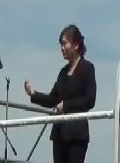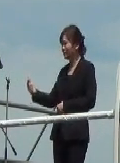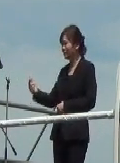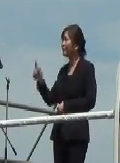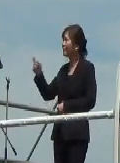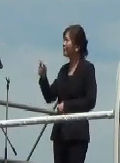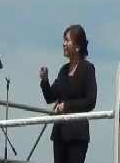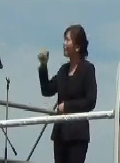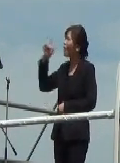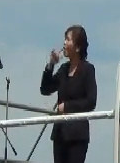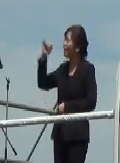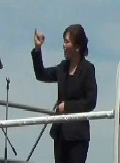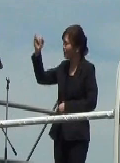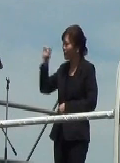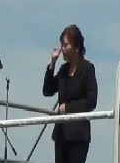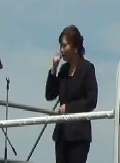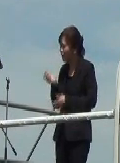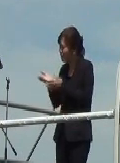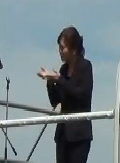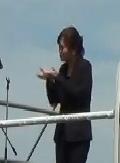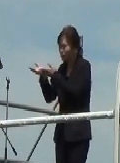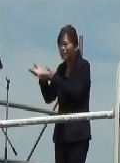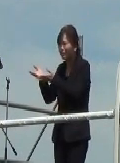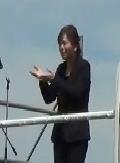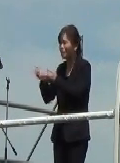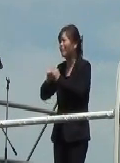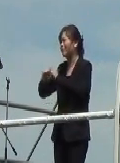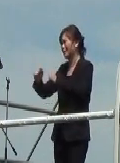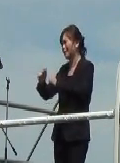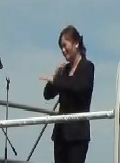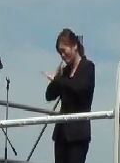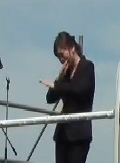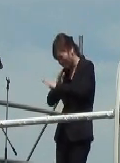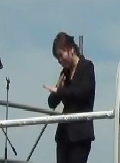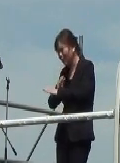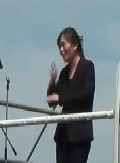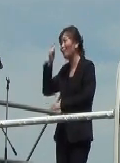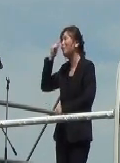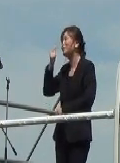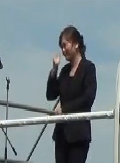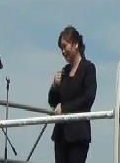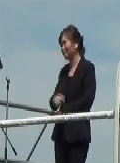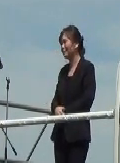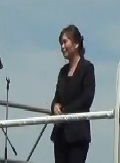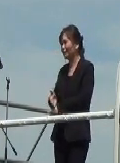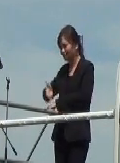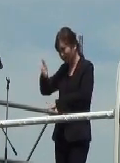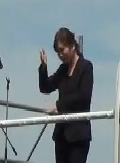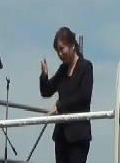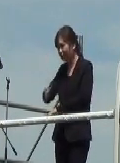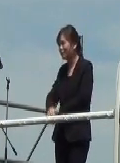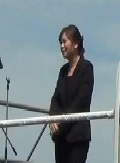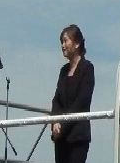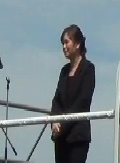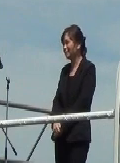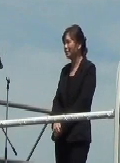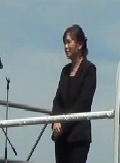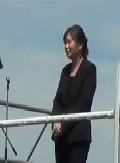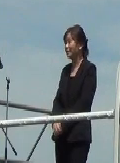ようなことはしてはならないなというふうに思います。ありがとうございます。